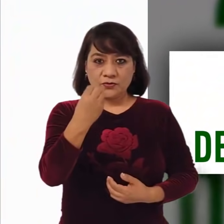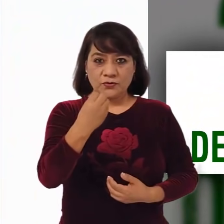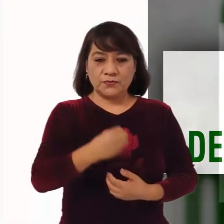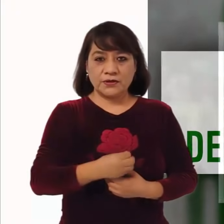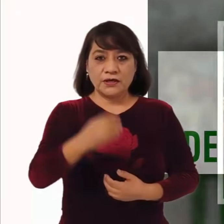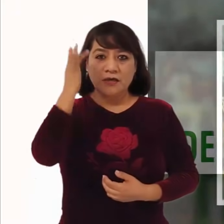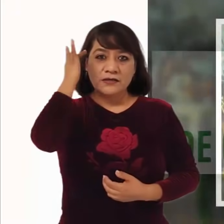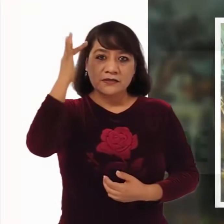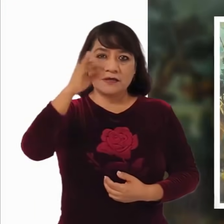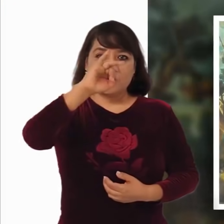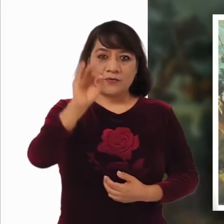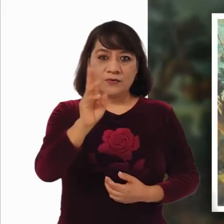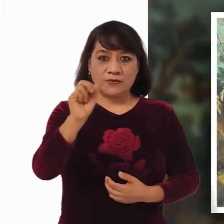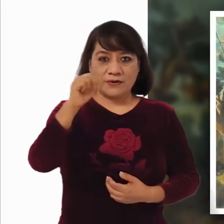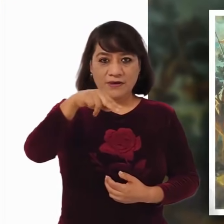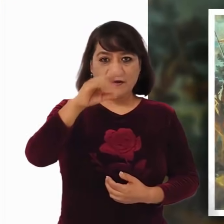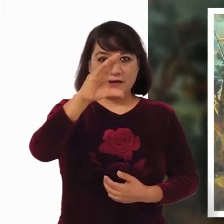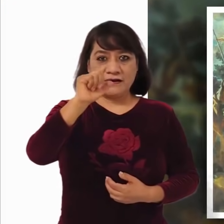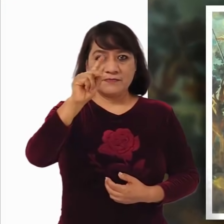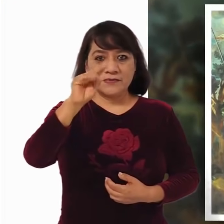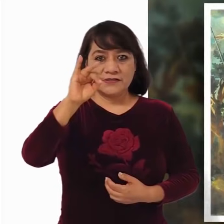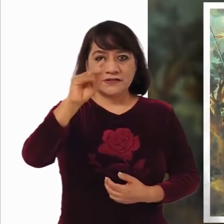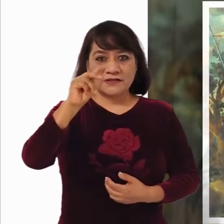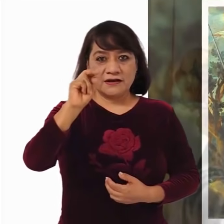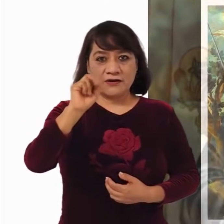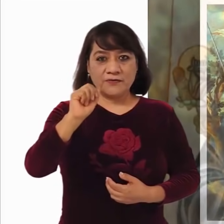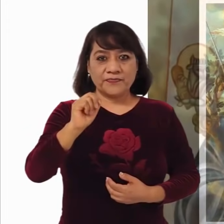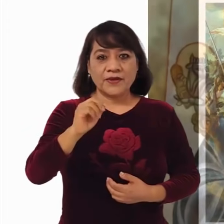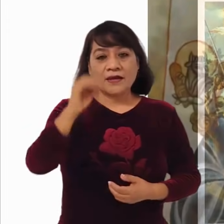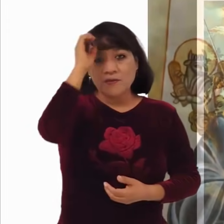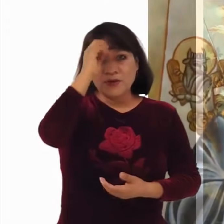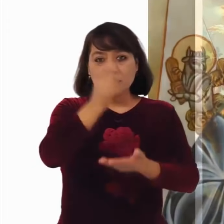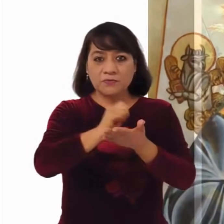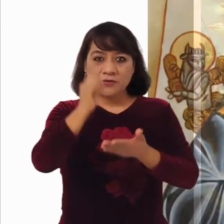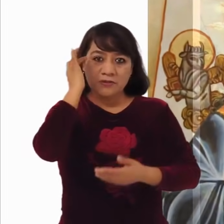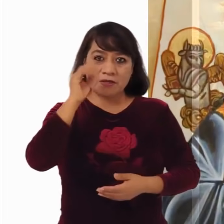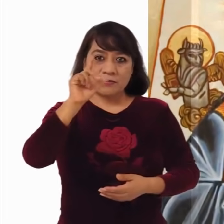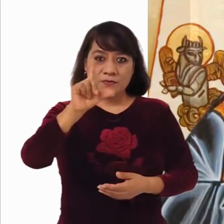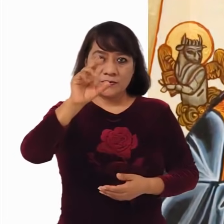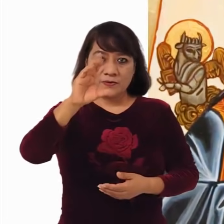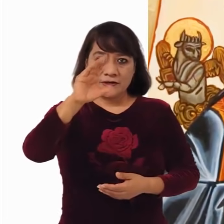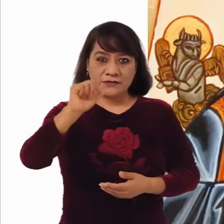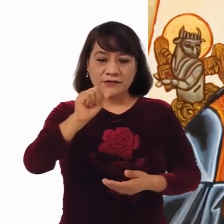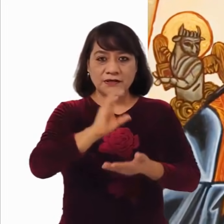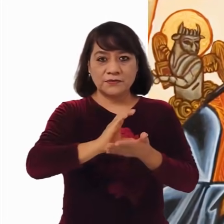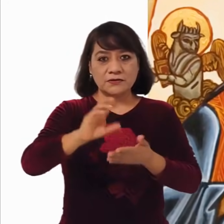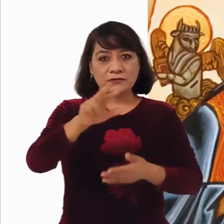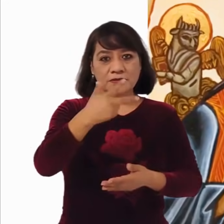De octubre, San Juan de Capistrano. Evangelio según San Lucas, capítulo